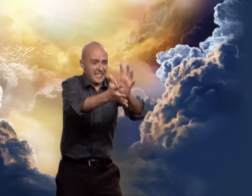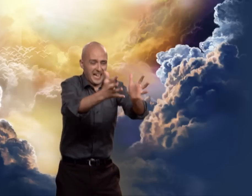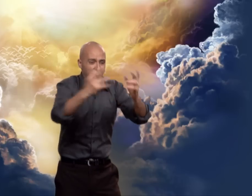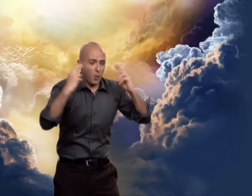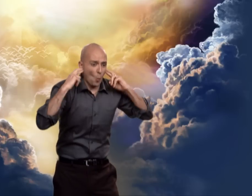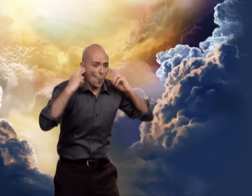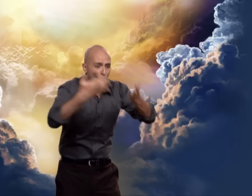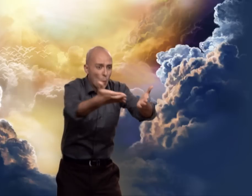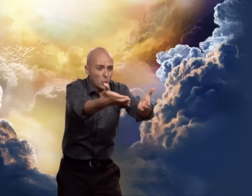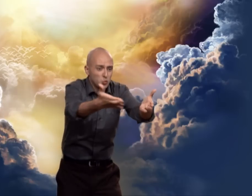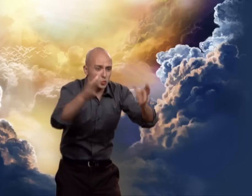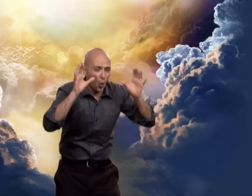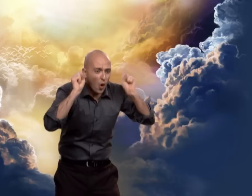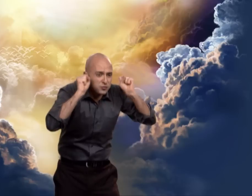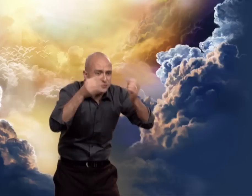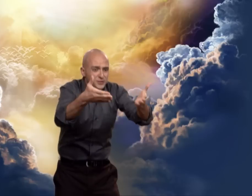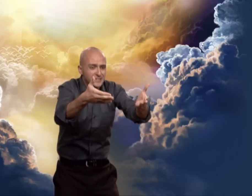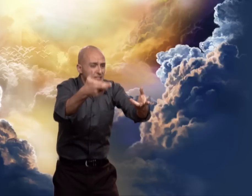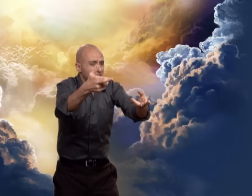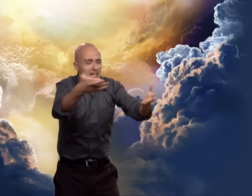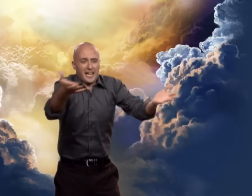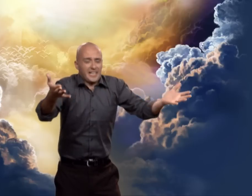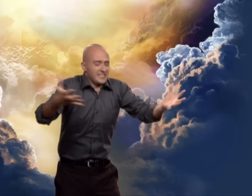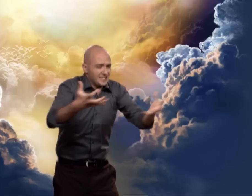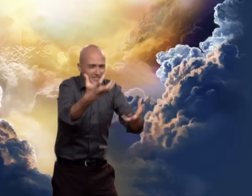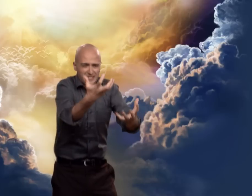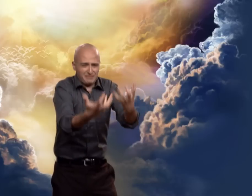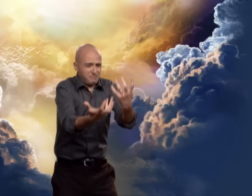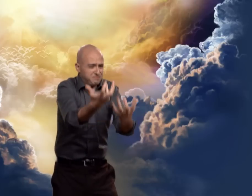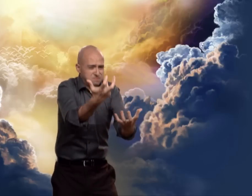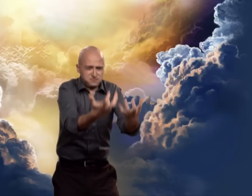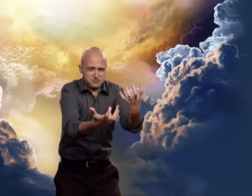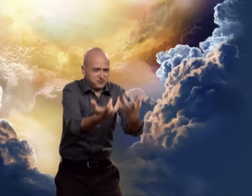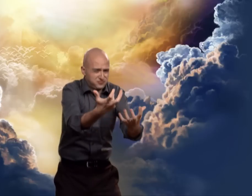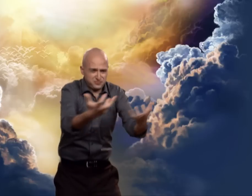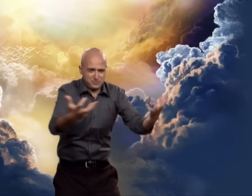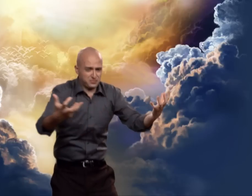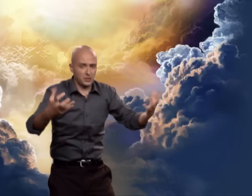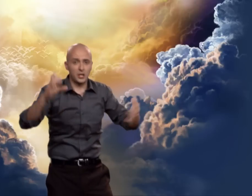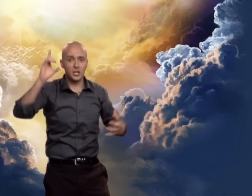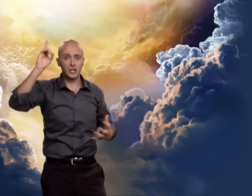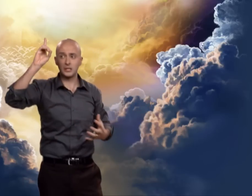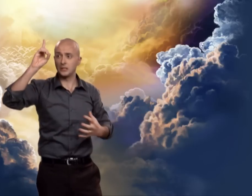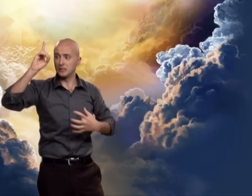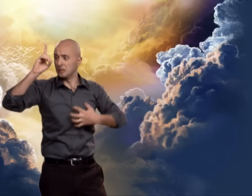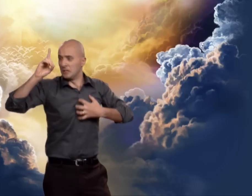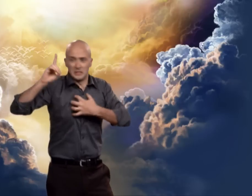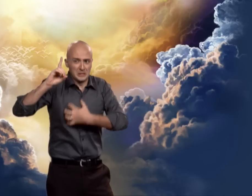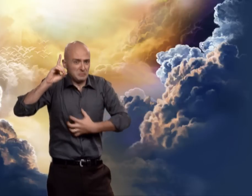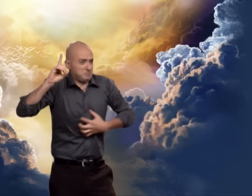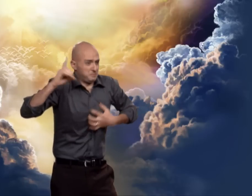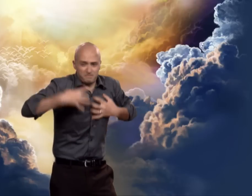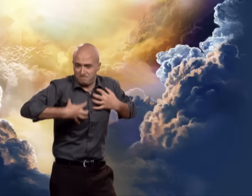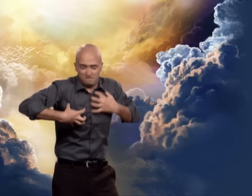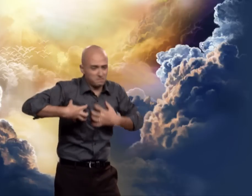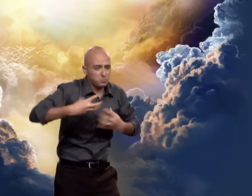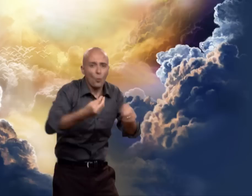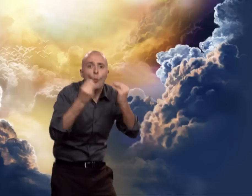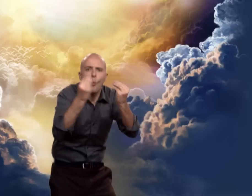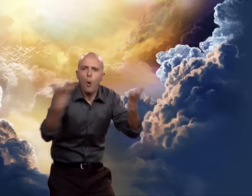condenação pronunciada sobre Babilônia. Estamos bebendo do vinho de suas abominações. Muitas pessoas são levadas